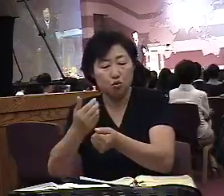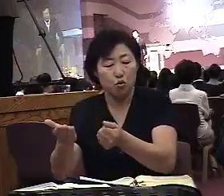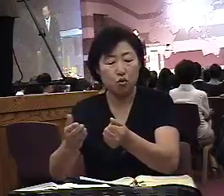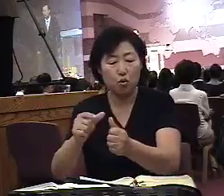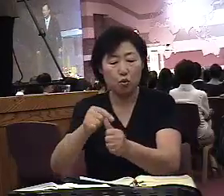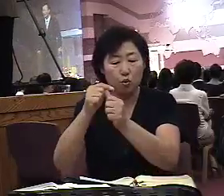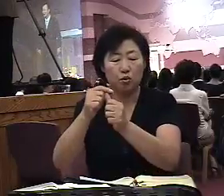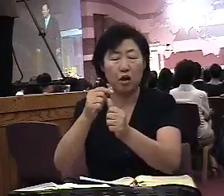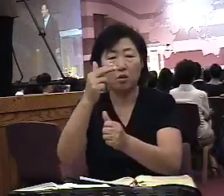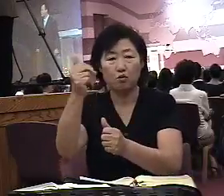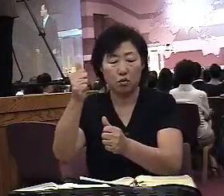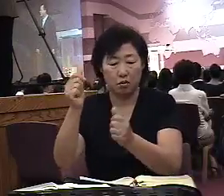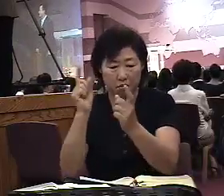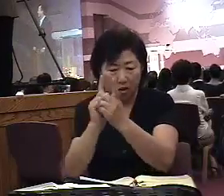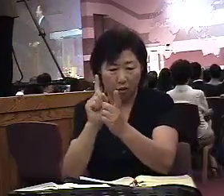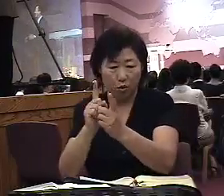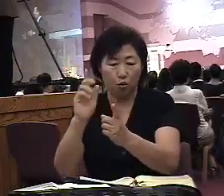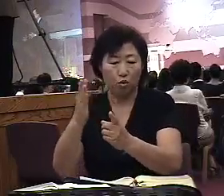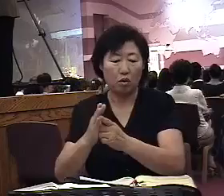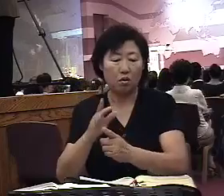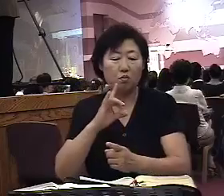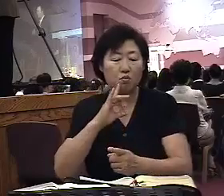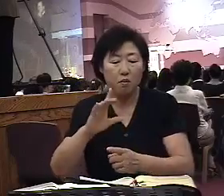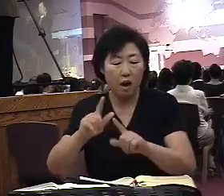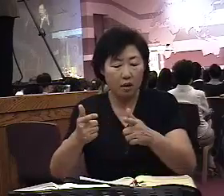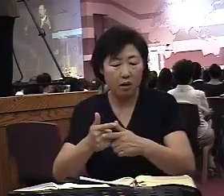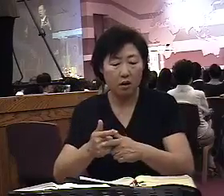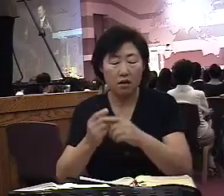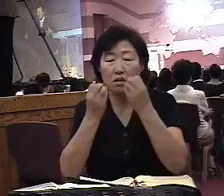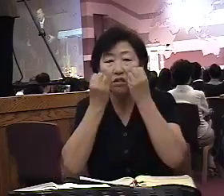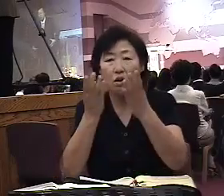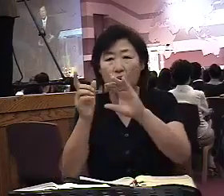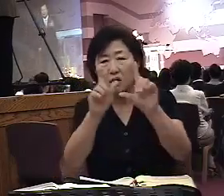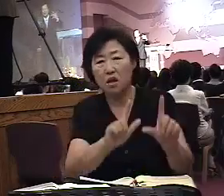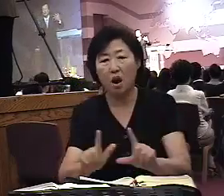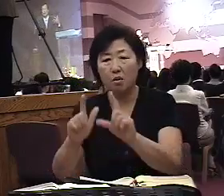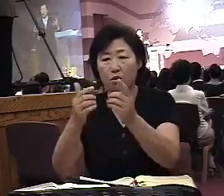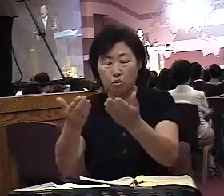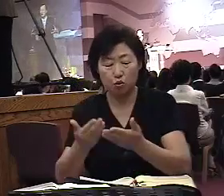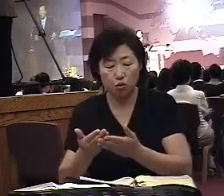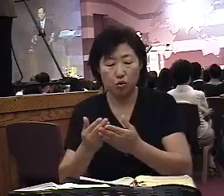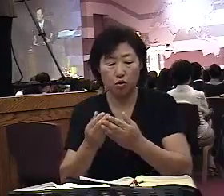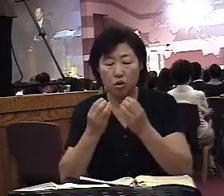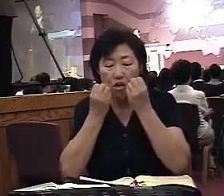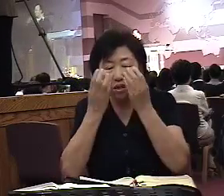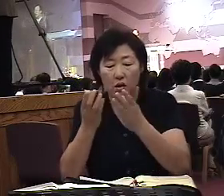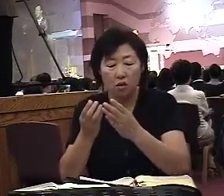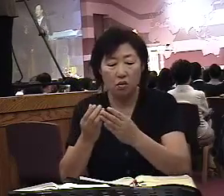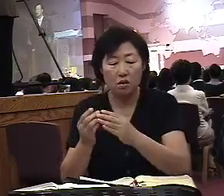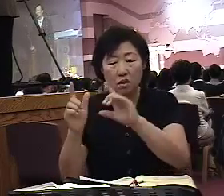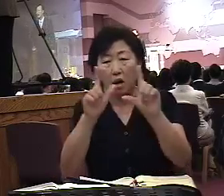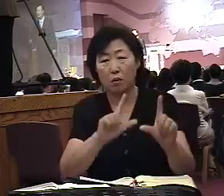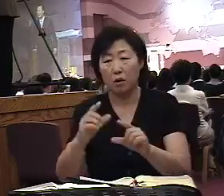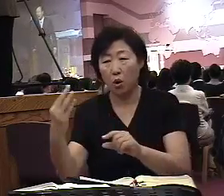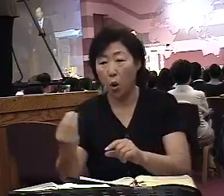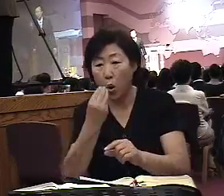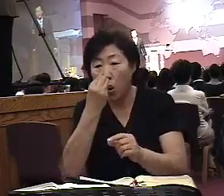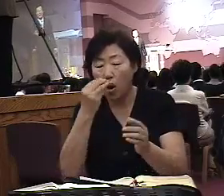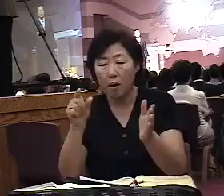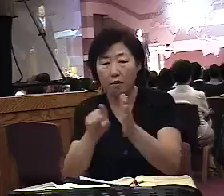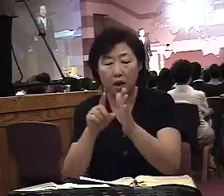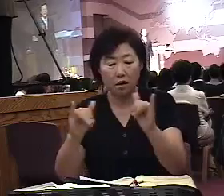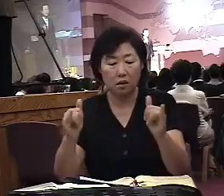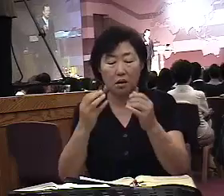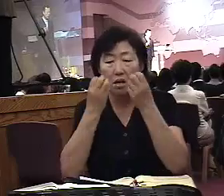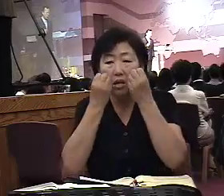구세주를 만나게 됩니다. 그뿐 아니라 나에게 새로운 삶을 주시고 새로운 삶을 가지고 거룩한 백성으로 일어나 새롭게